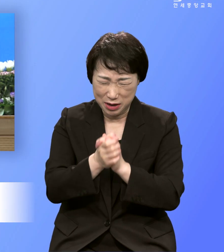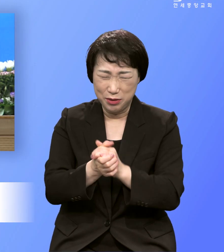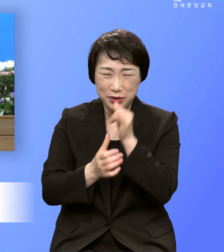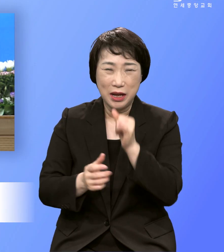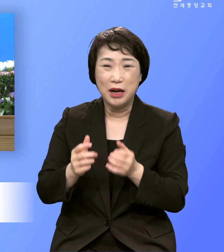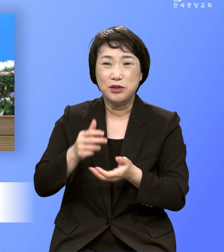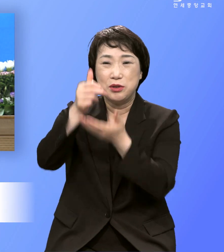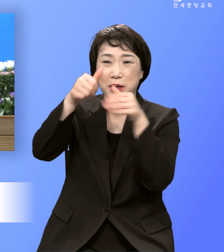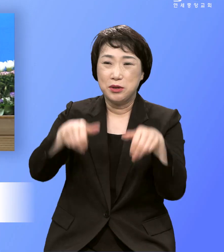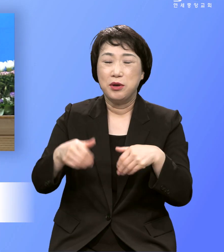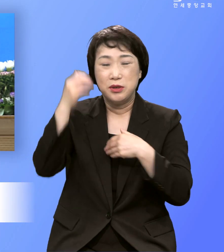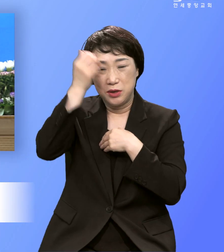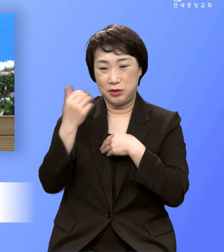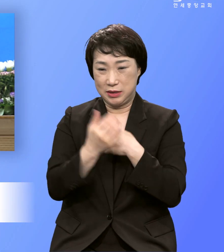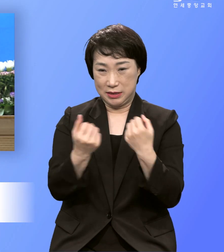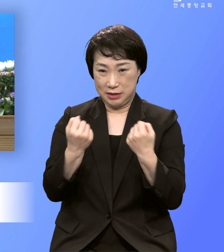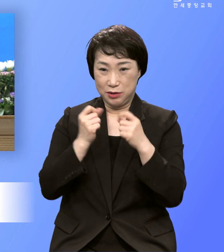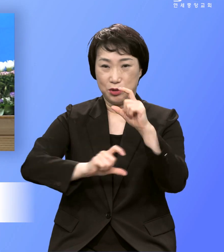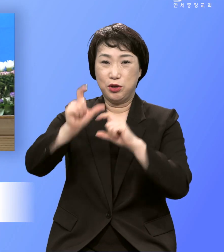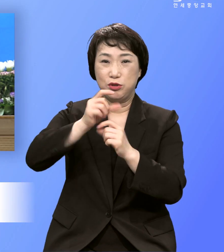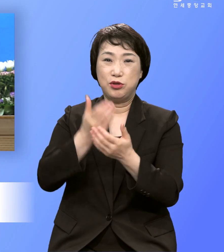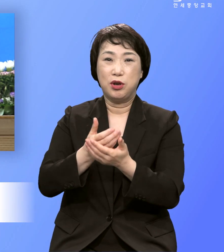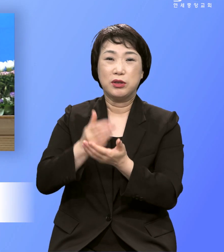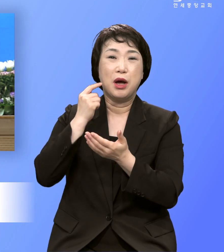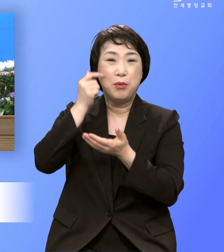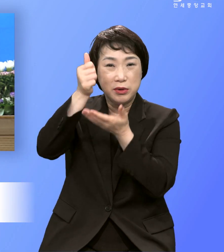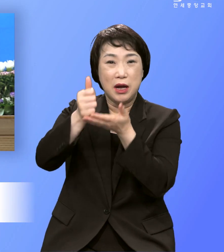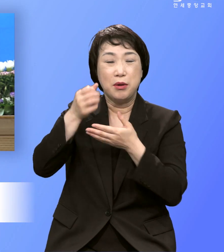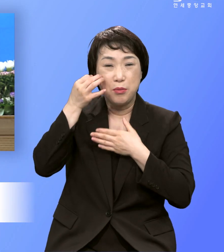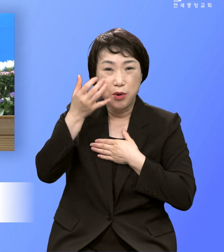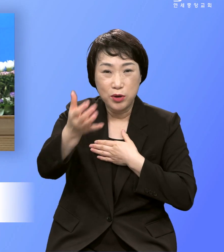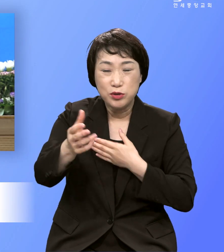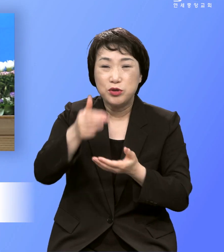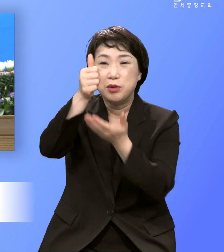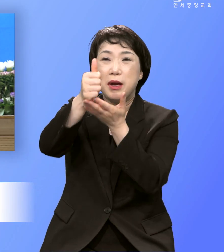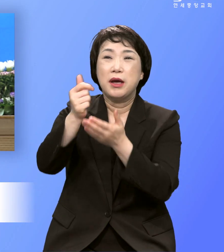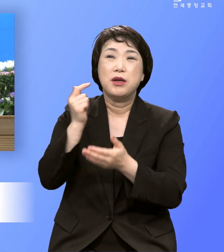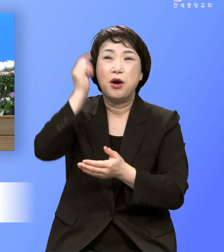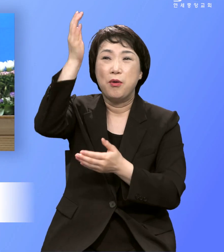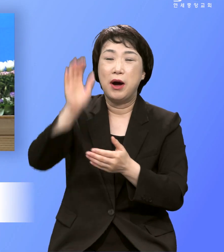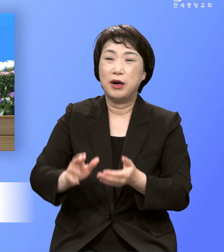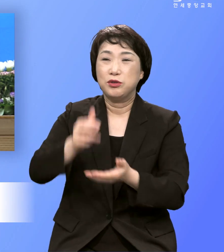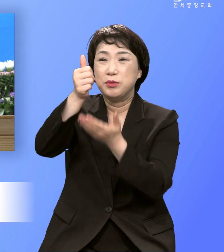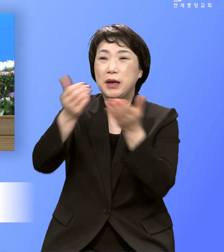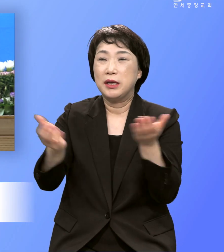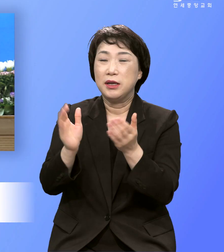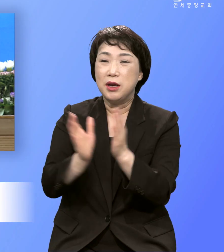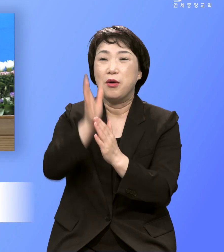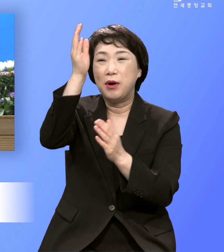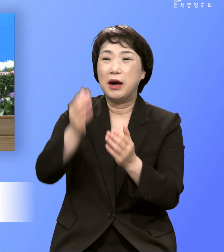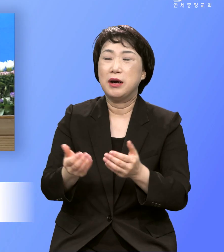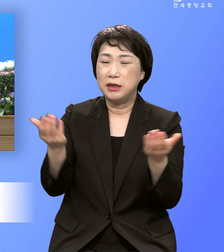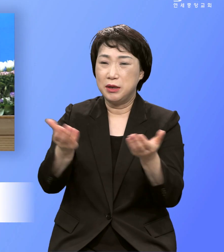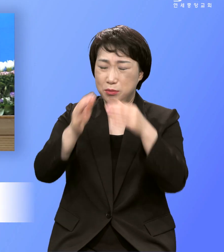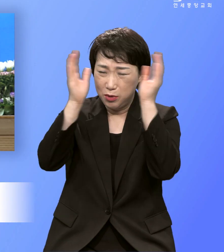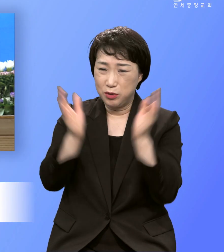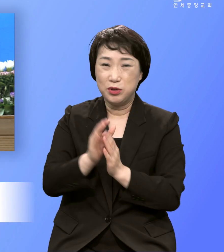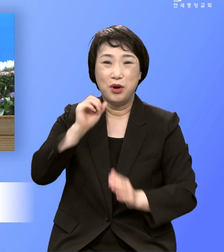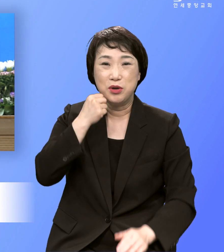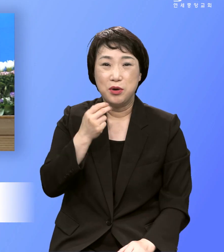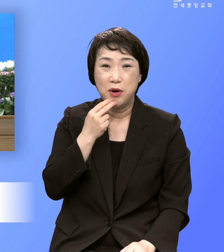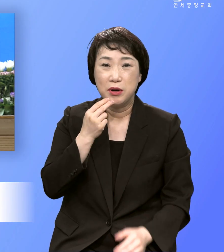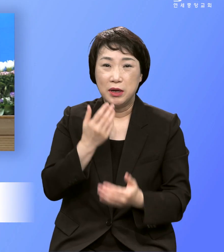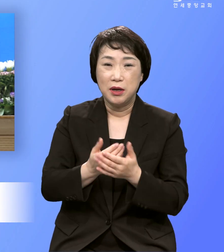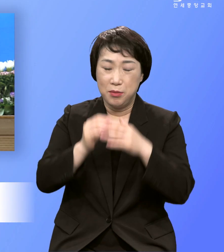인간의 강건함을 더하여 주시사 그를 통해 나타날 주님의 영광, 주님을 영화롭게 하시는 해야 되는 모든 사역 제한당하지 않게 하여